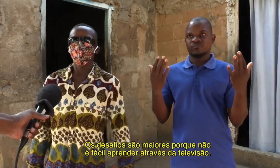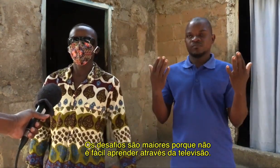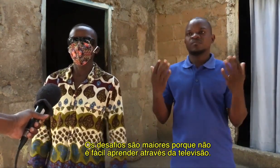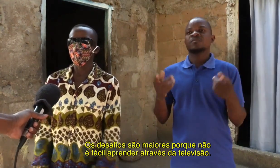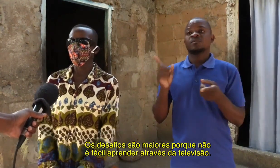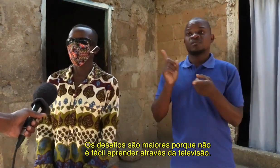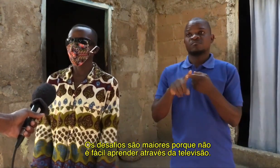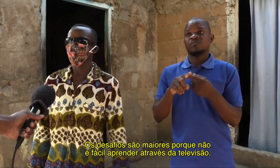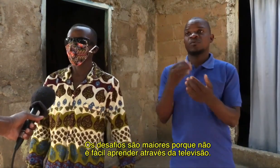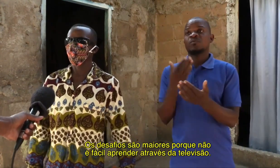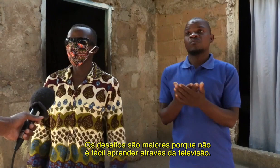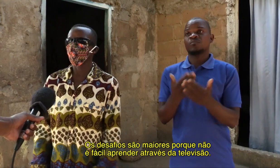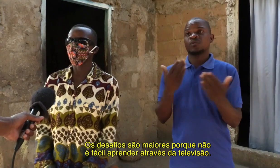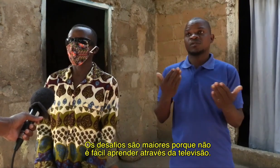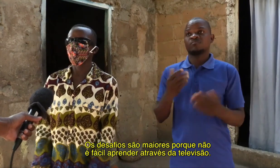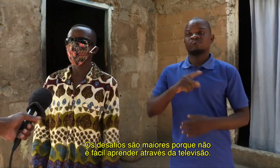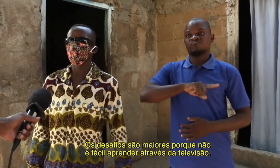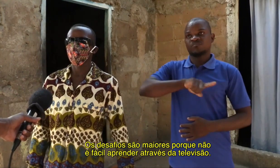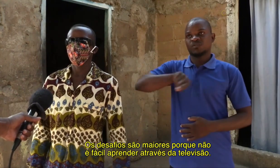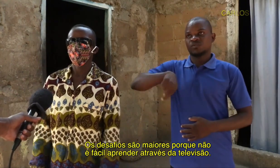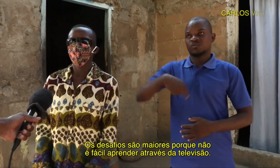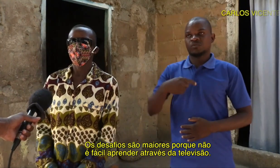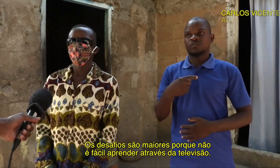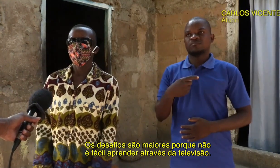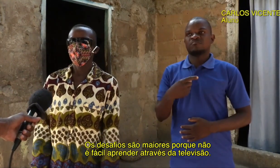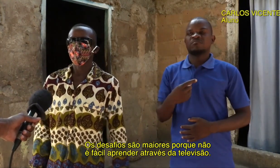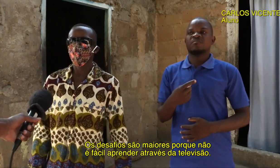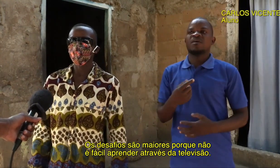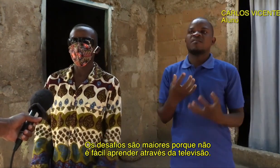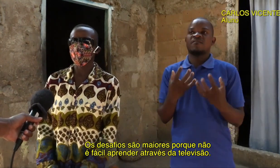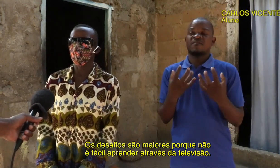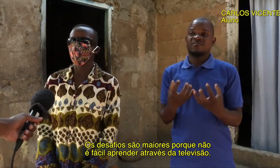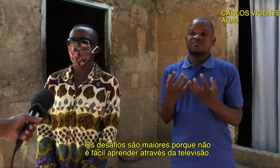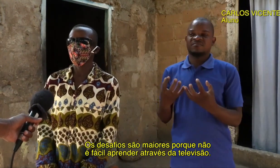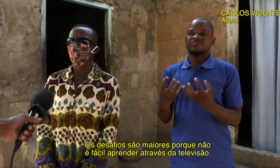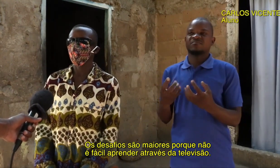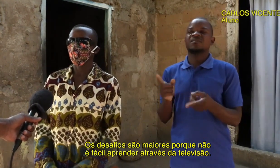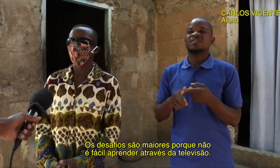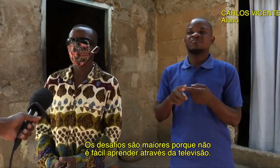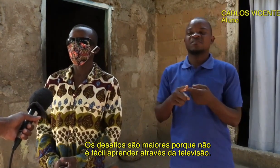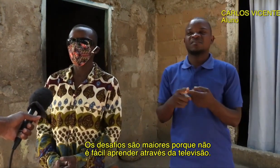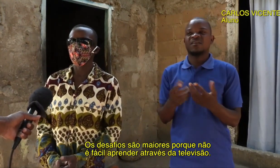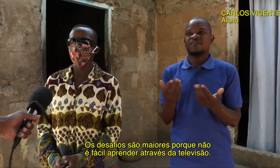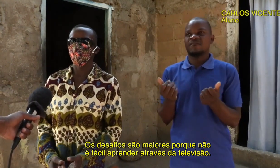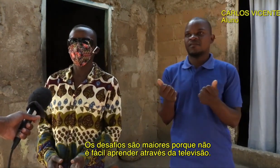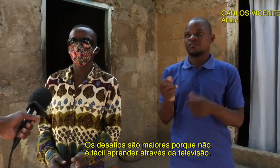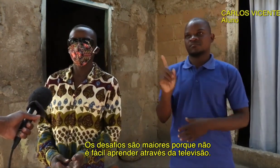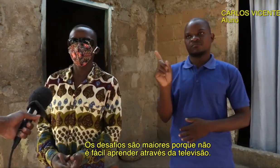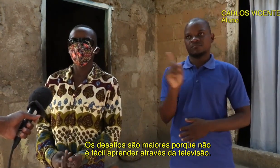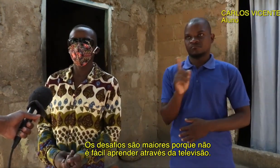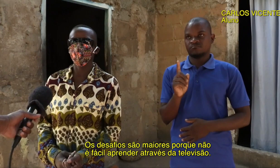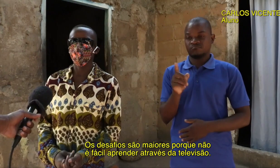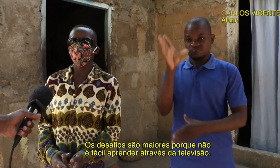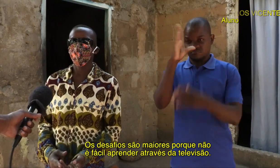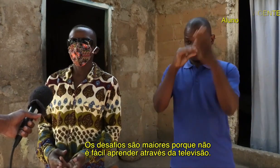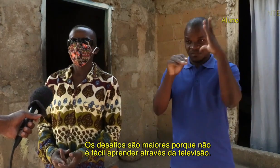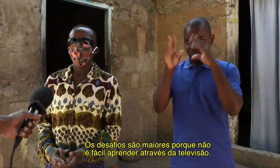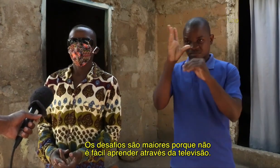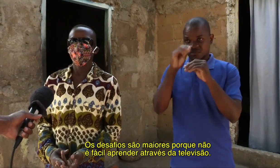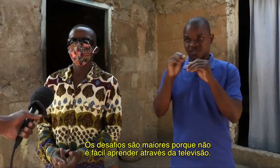Isto porque não temos tido... Não é fácil. Não é fácil aprender,